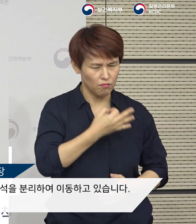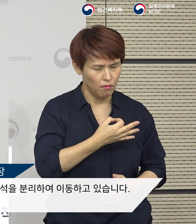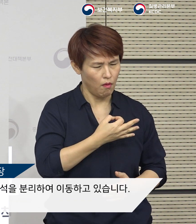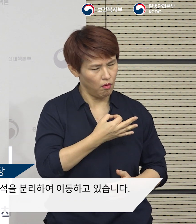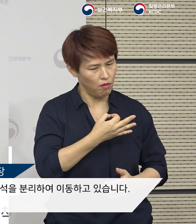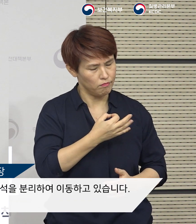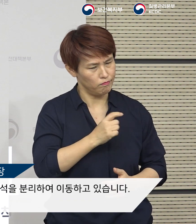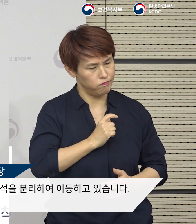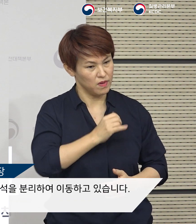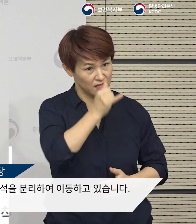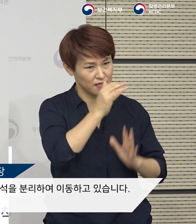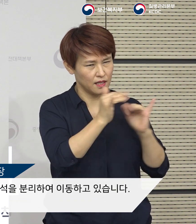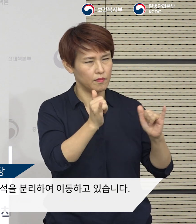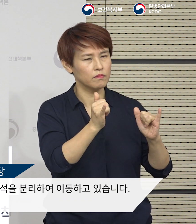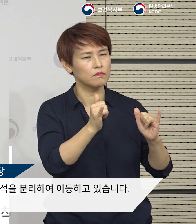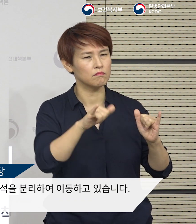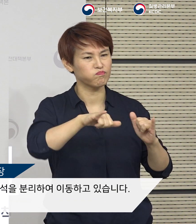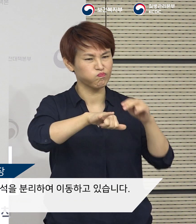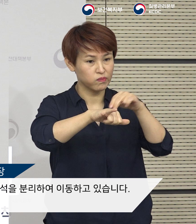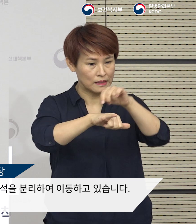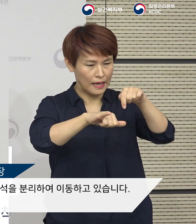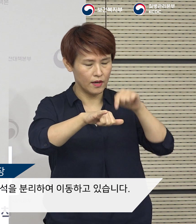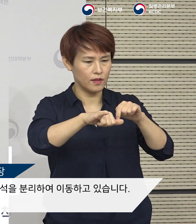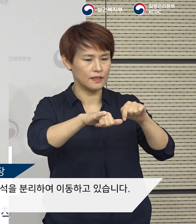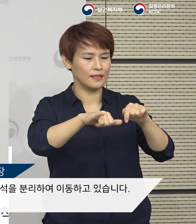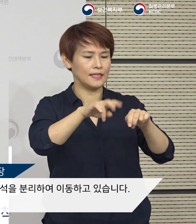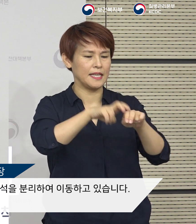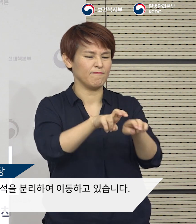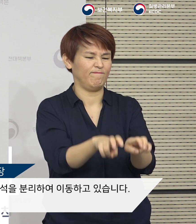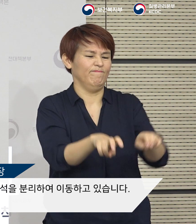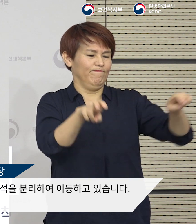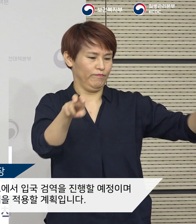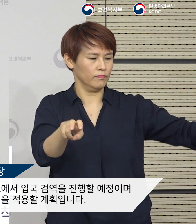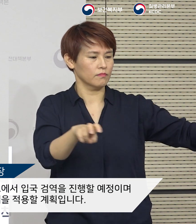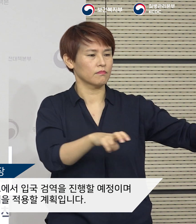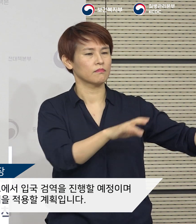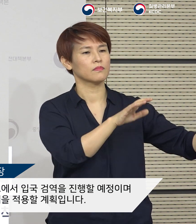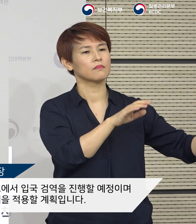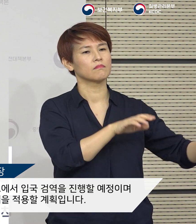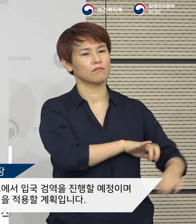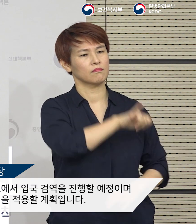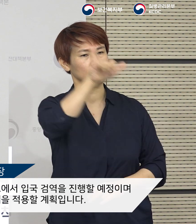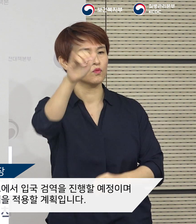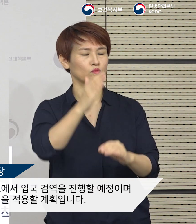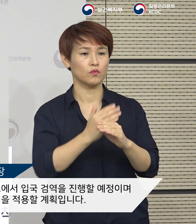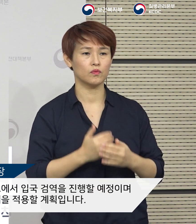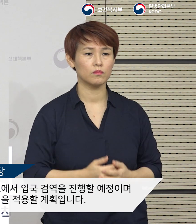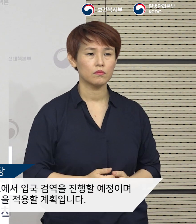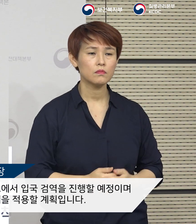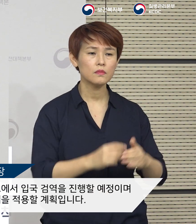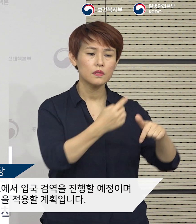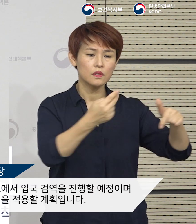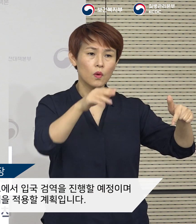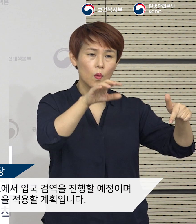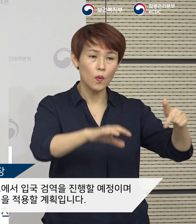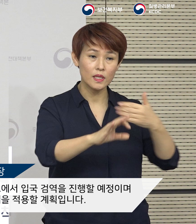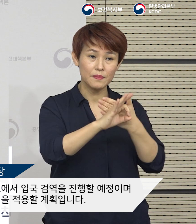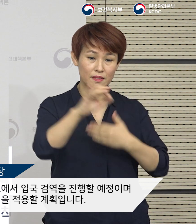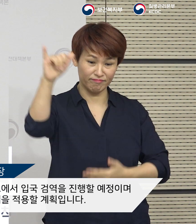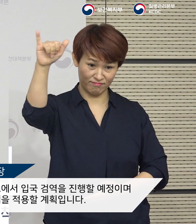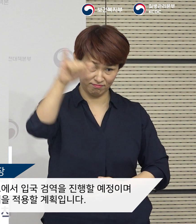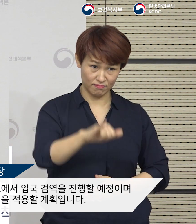호흡기 증상이 있는 사람은 기내에서 좌석을 분리하여 이동하고 있습니다. 인천공항에 임시항공편이